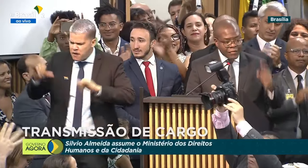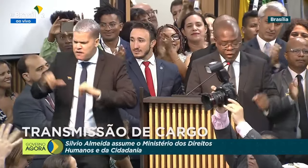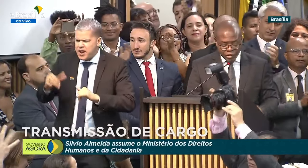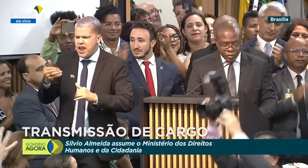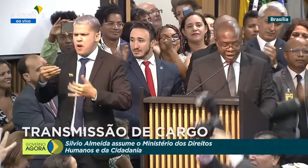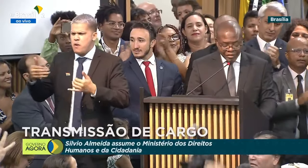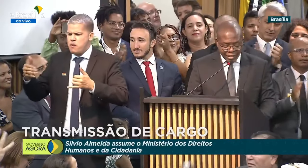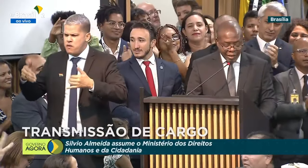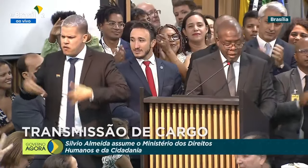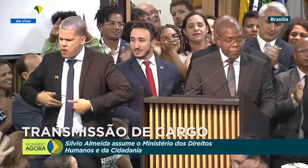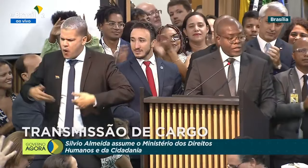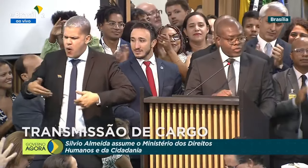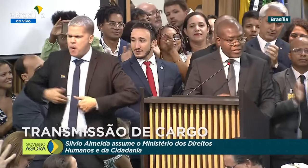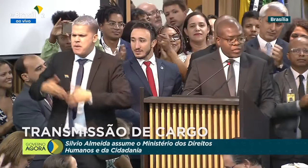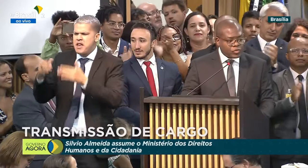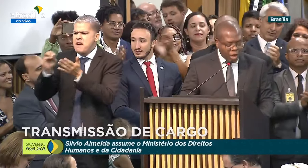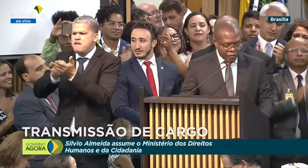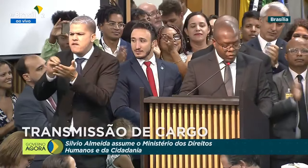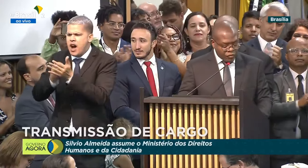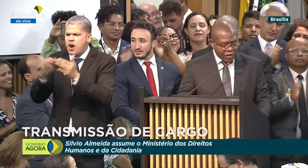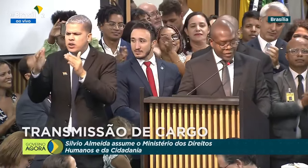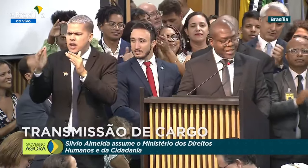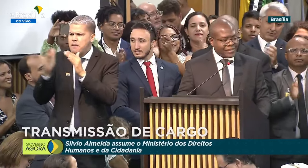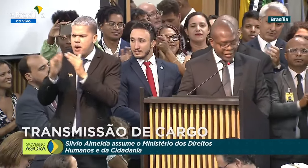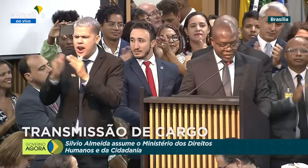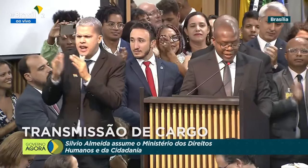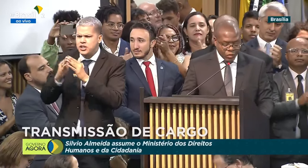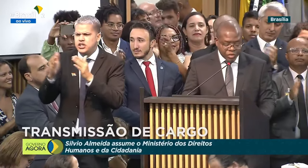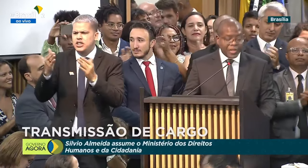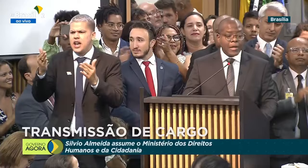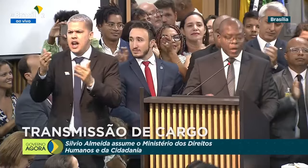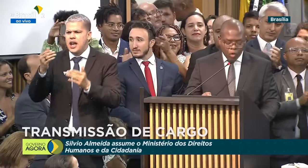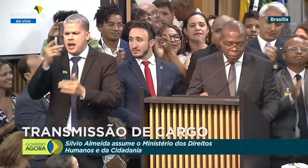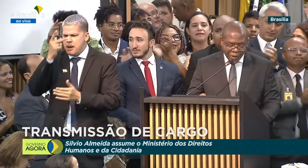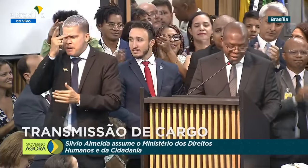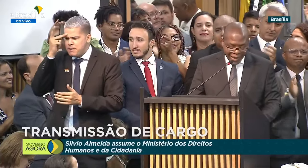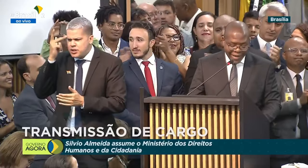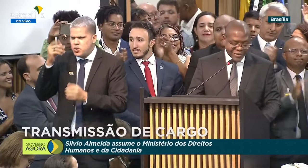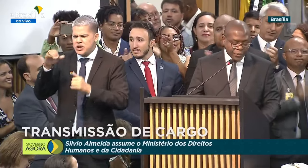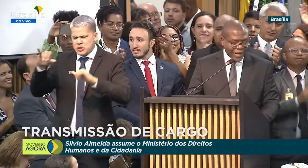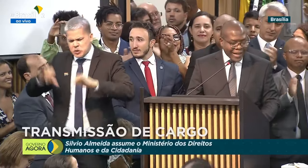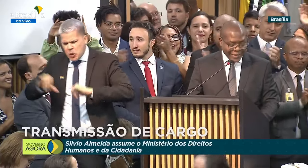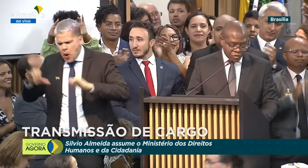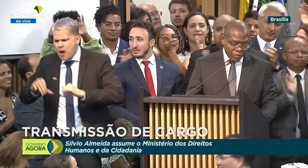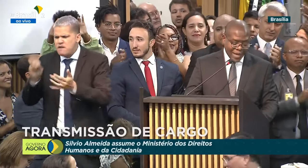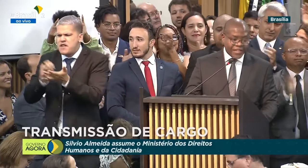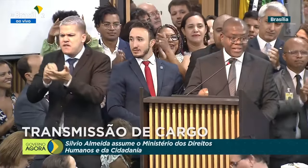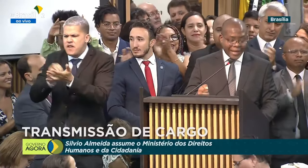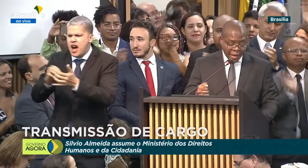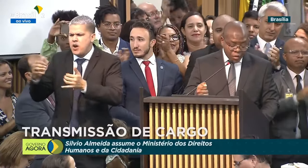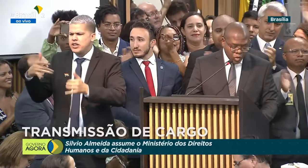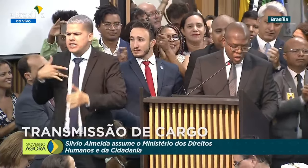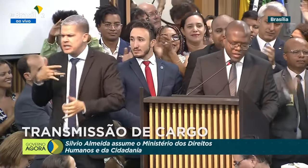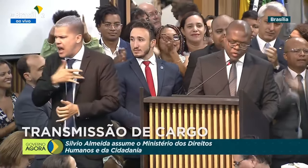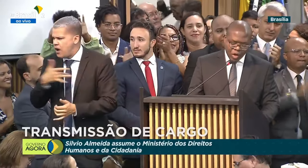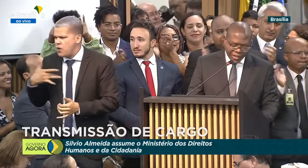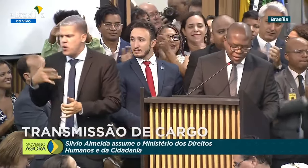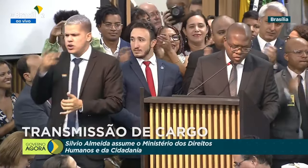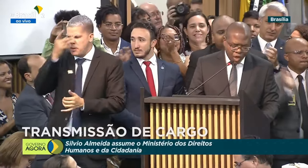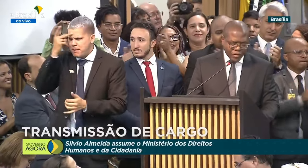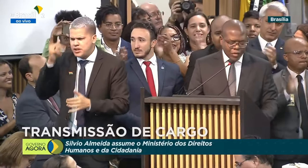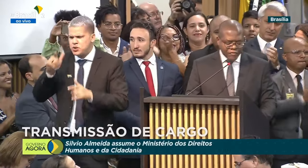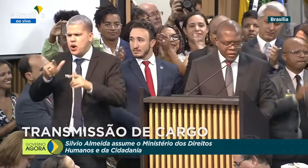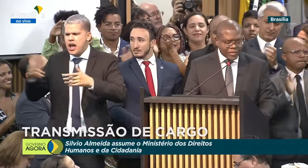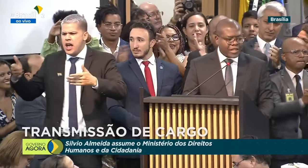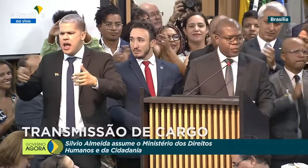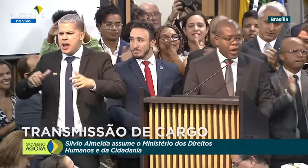fome e da falta de moradia pessoas que sofrem com falta de acesso à saúde companheiras empregadas domésticas todos e